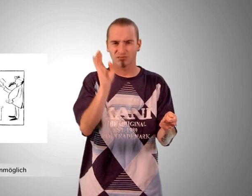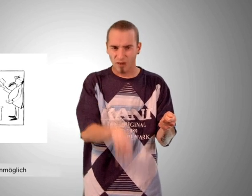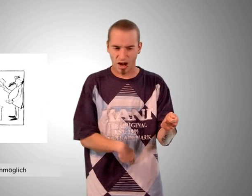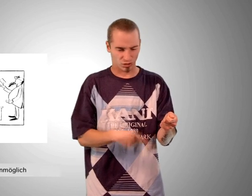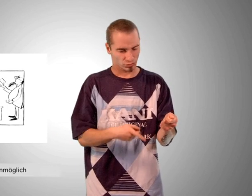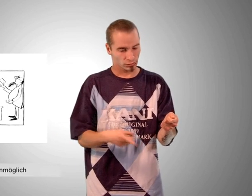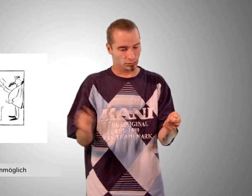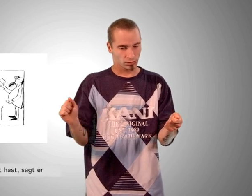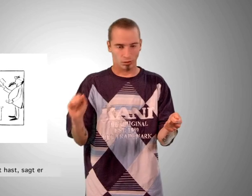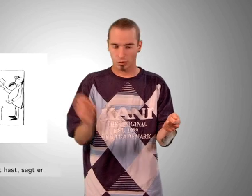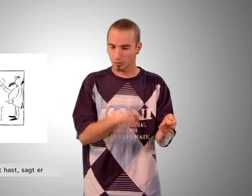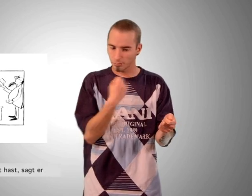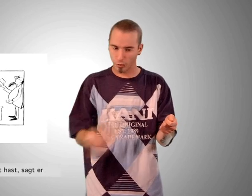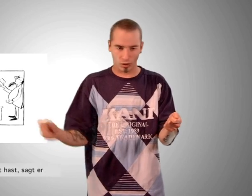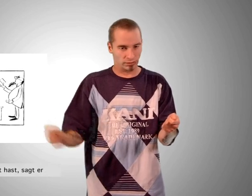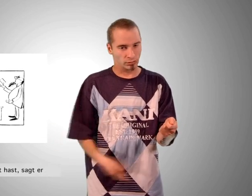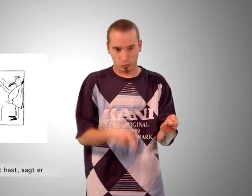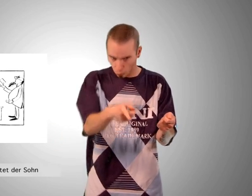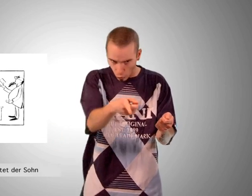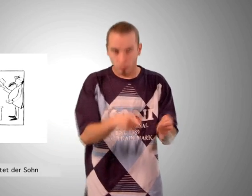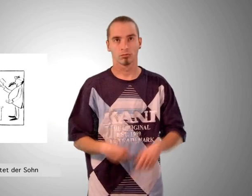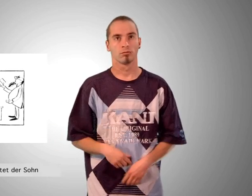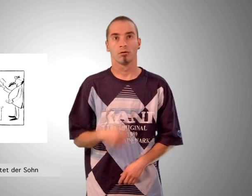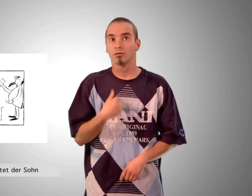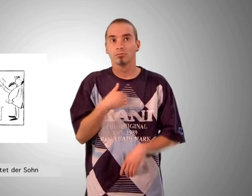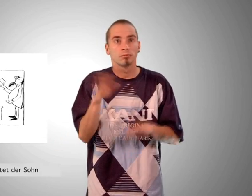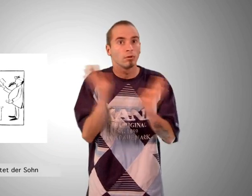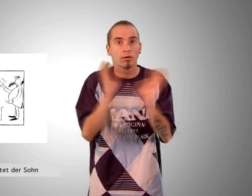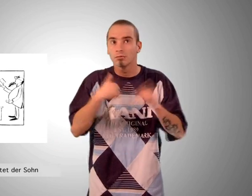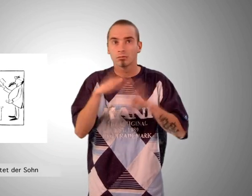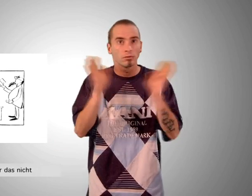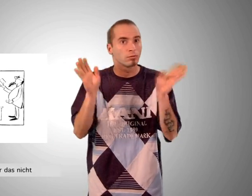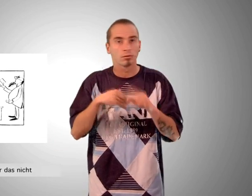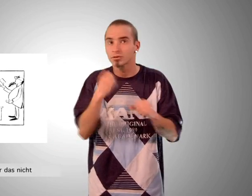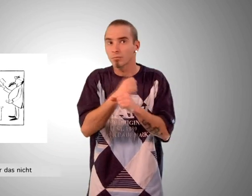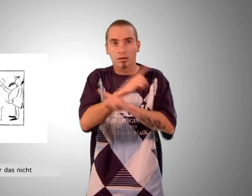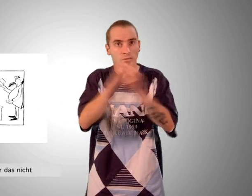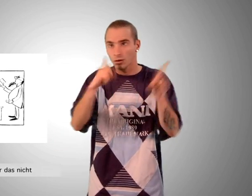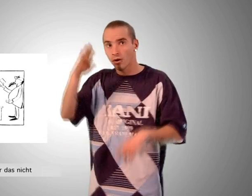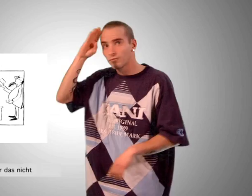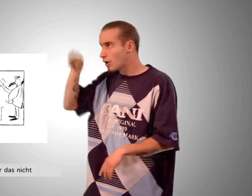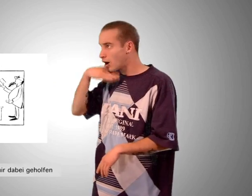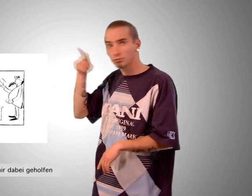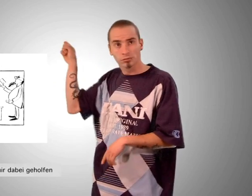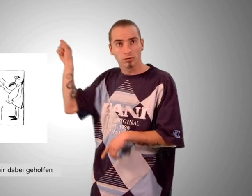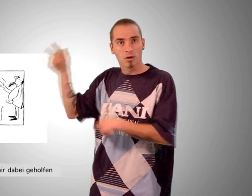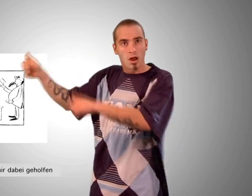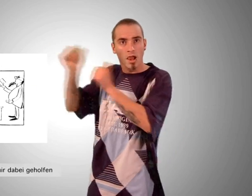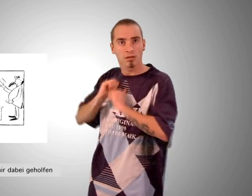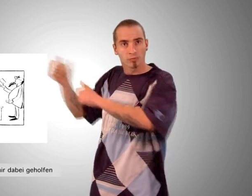ist ja unmöglich, was du gemacht hast, sagt er. Darauf antwortet der Sohn: Nein, ich war das nicht. Mein Vater hat mir dabei